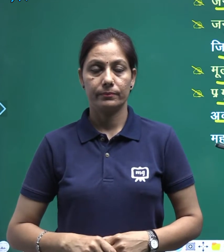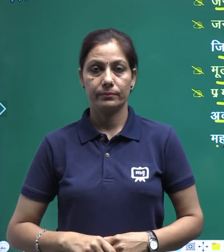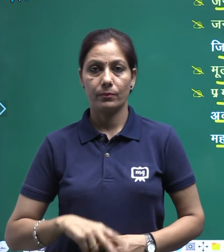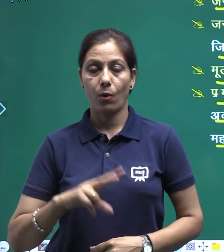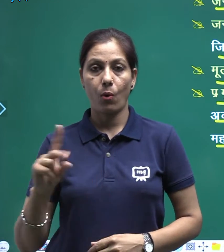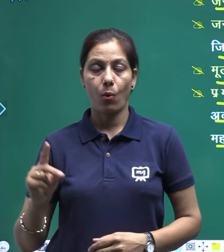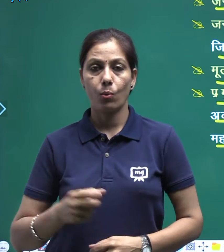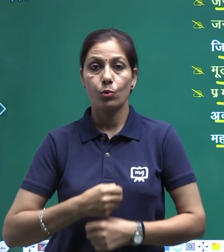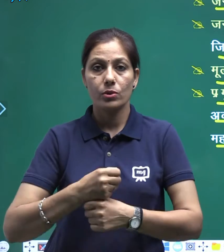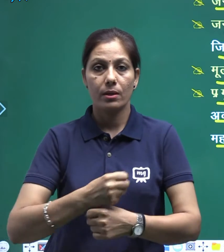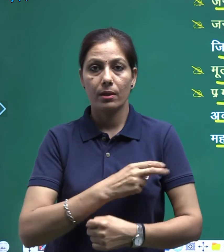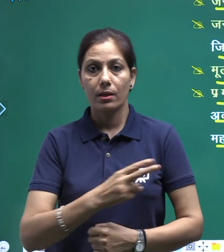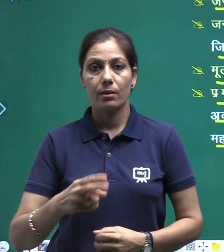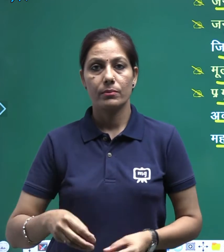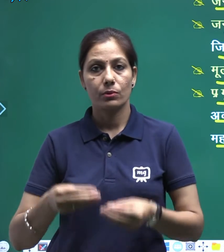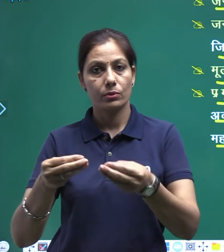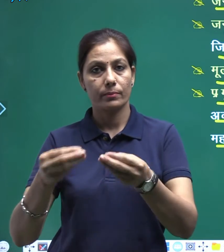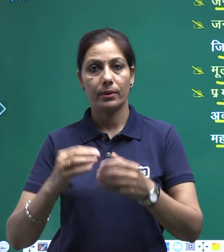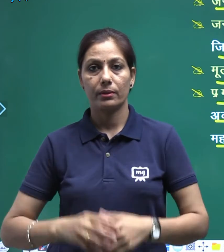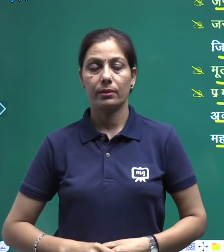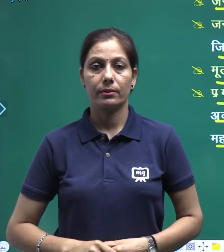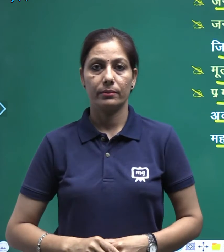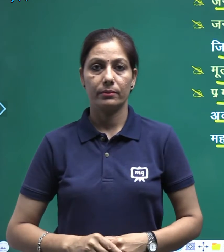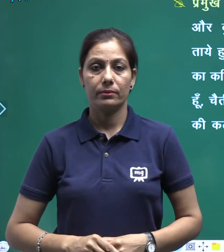और महात्मा गांधी पुरस्कार।